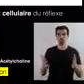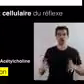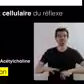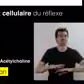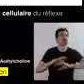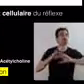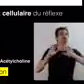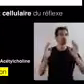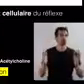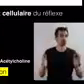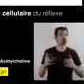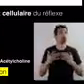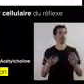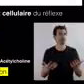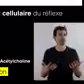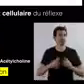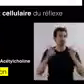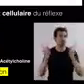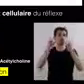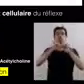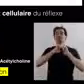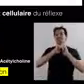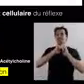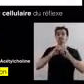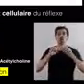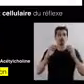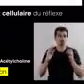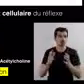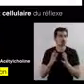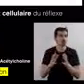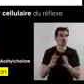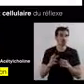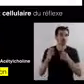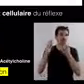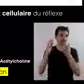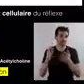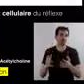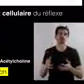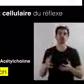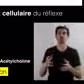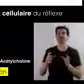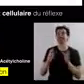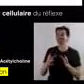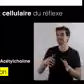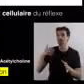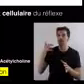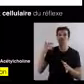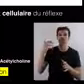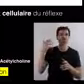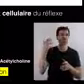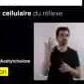en quelques mots avec cette vue d'ensemble de l'arc réflexe au-dessus de ma tête. Au niveau de vos muscles, des récepteurs sensoriels